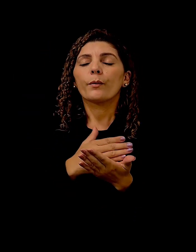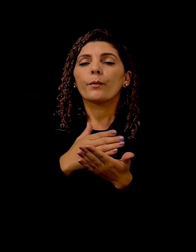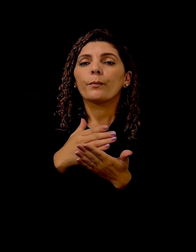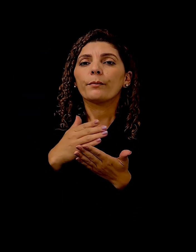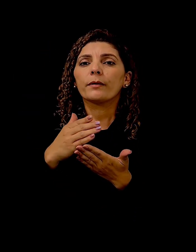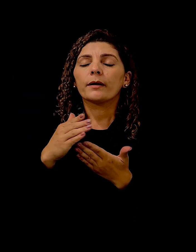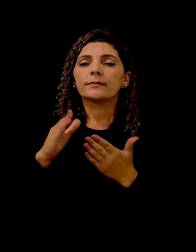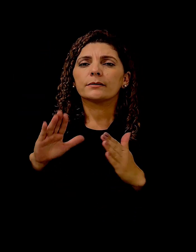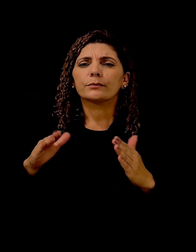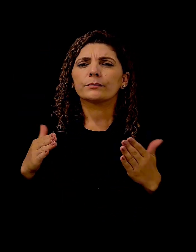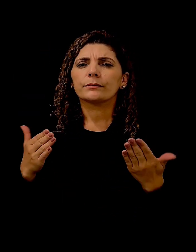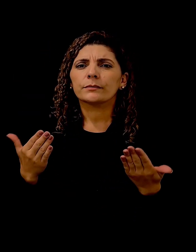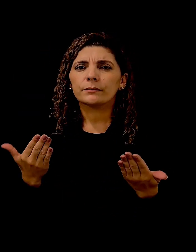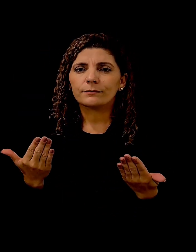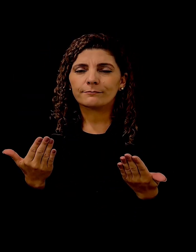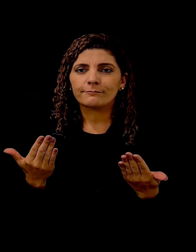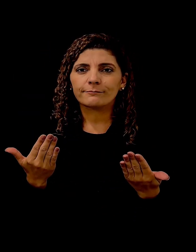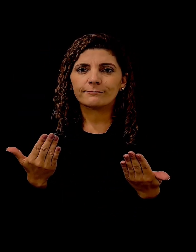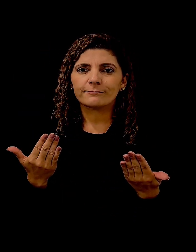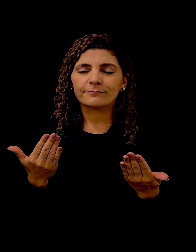quando nós